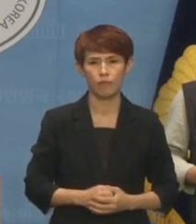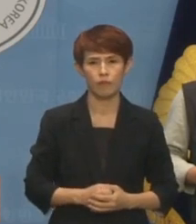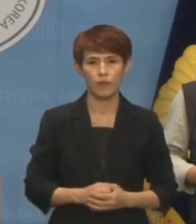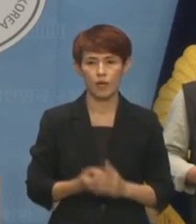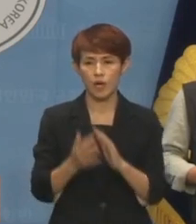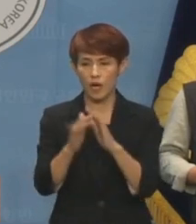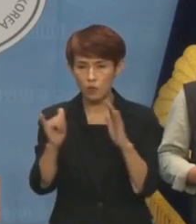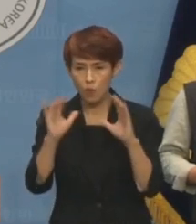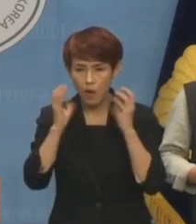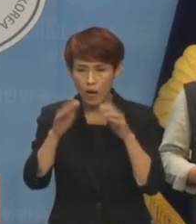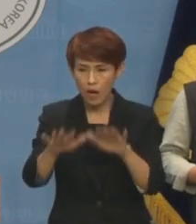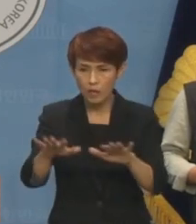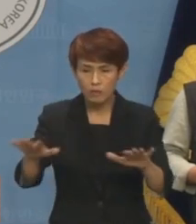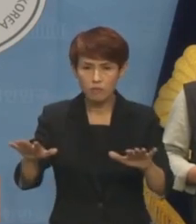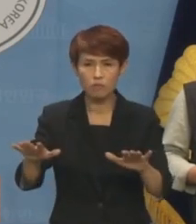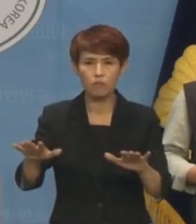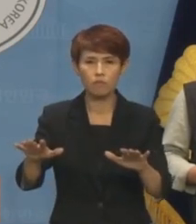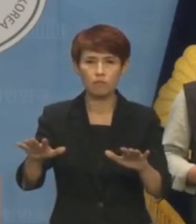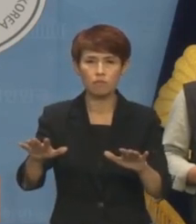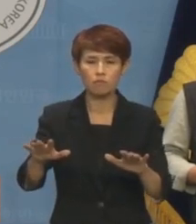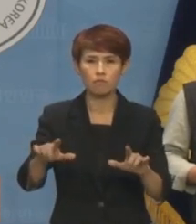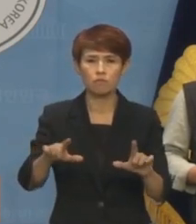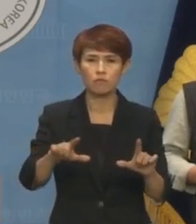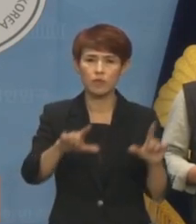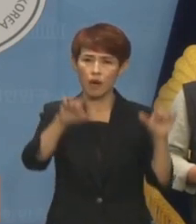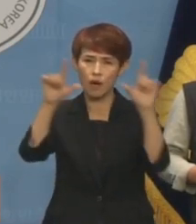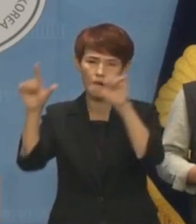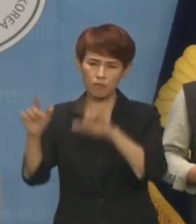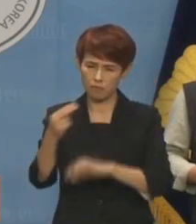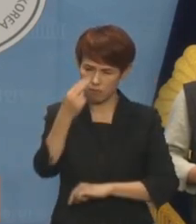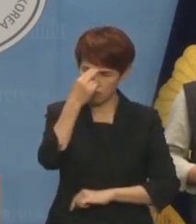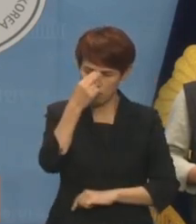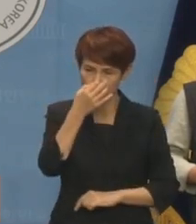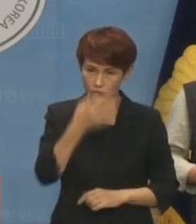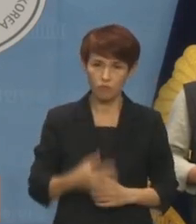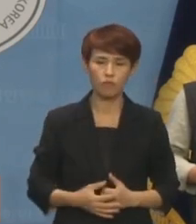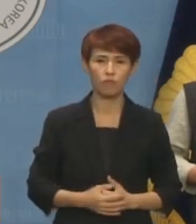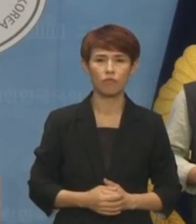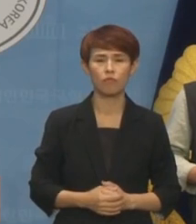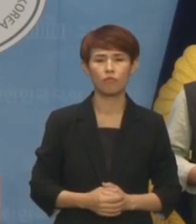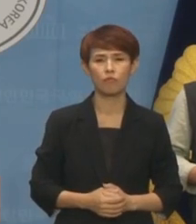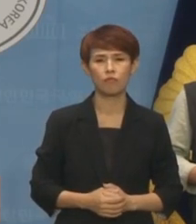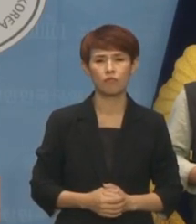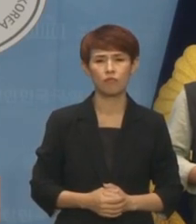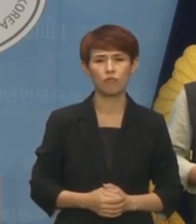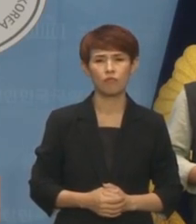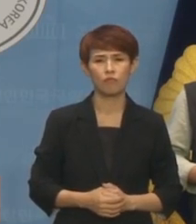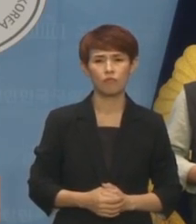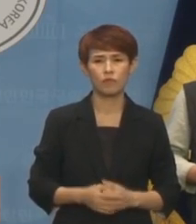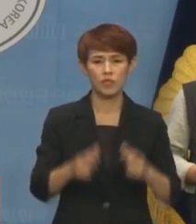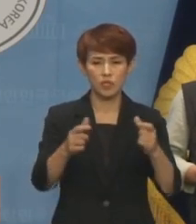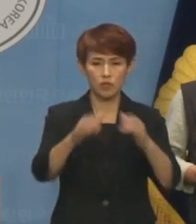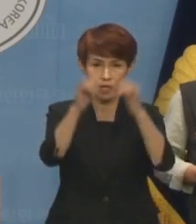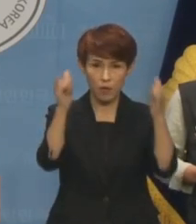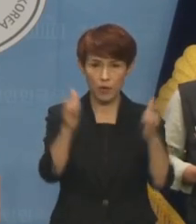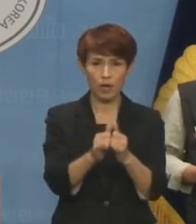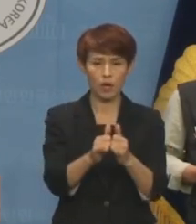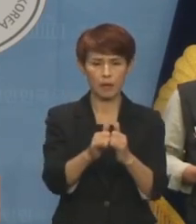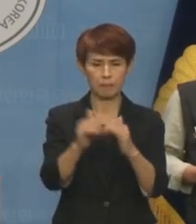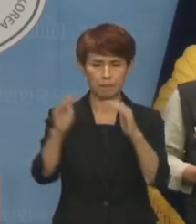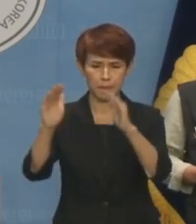가족과 아이들이 삶의 터전에서 떠납니다. 지역사회가